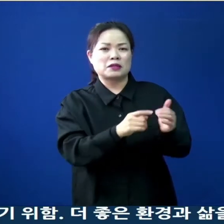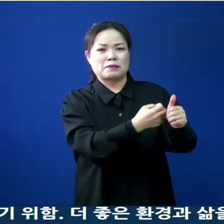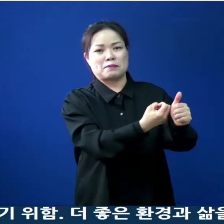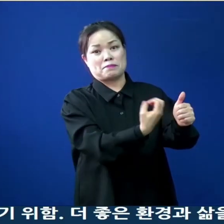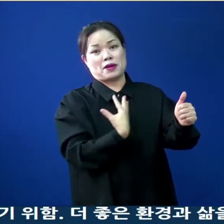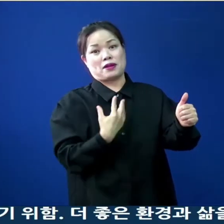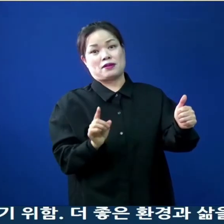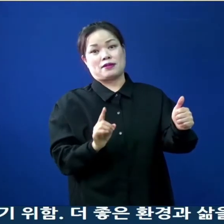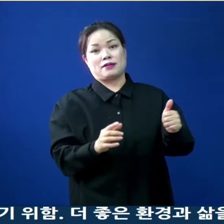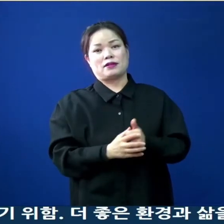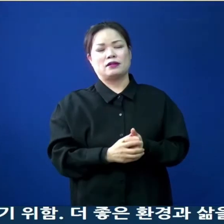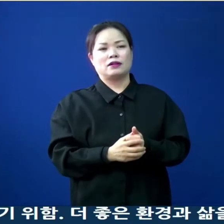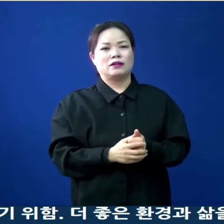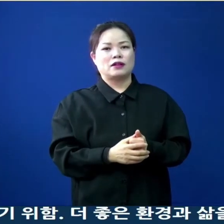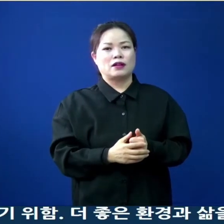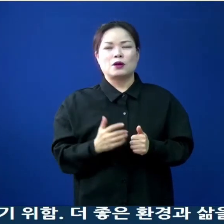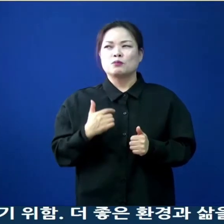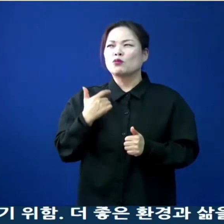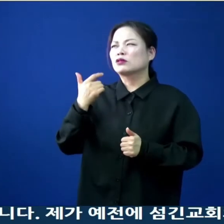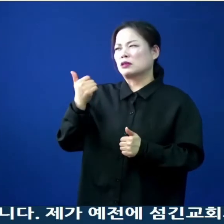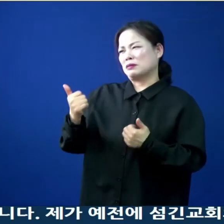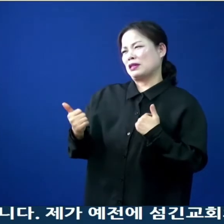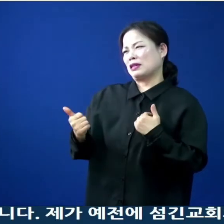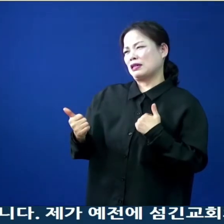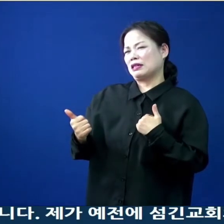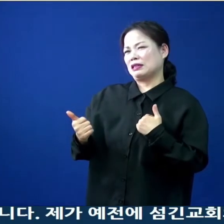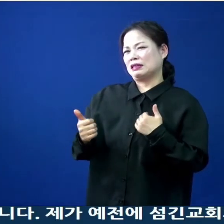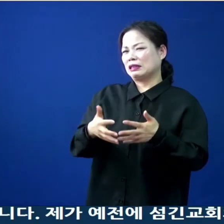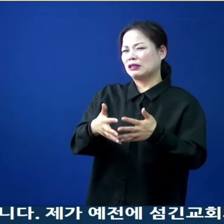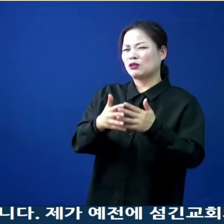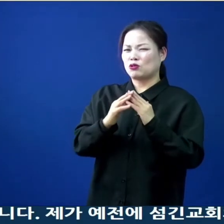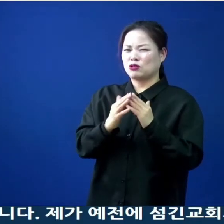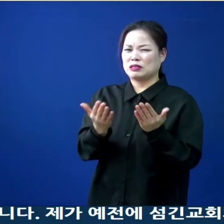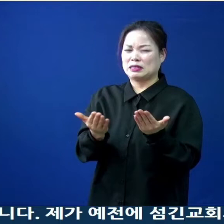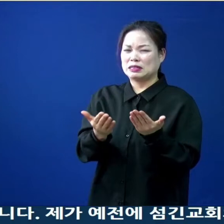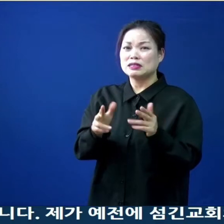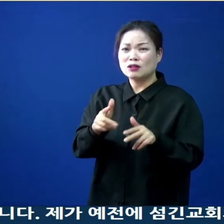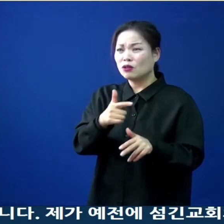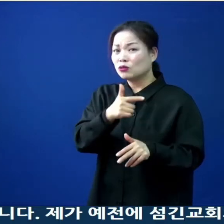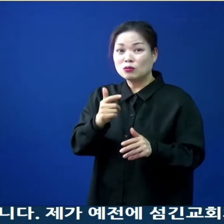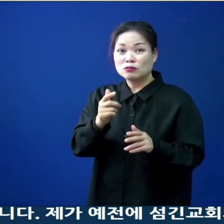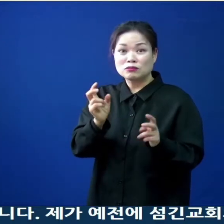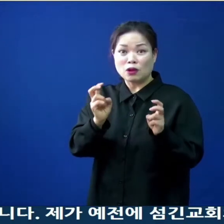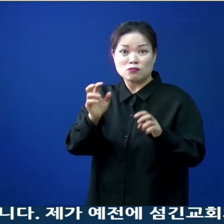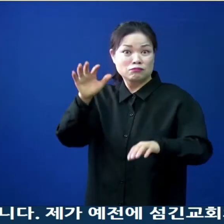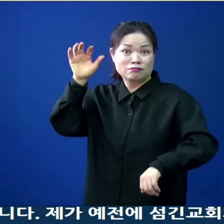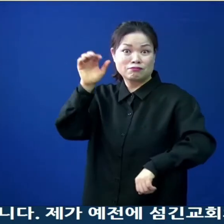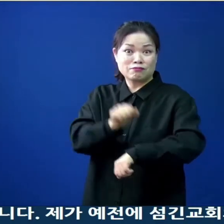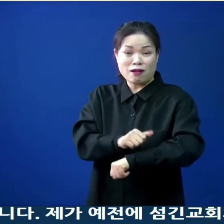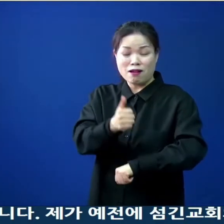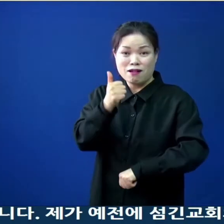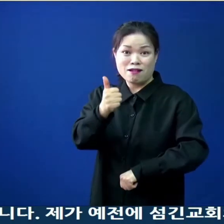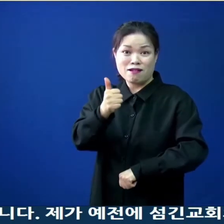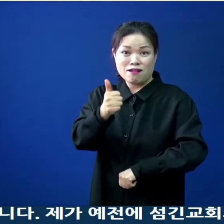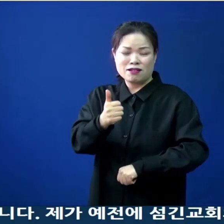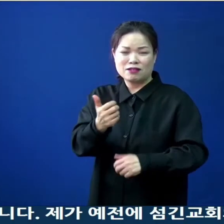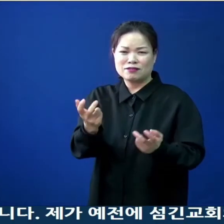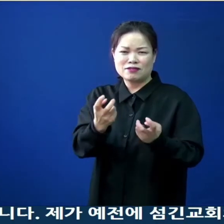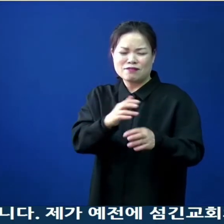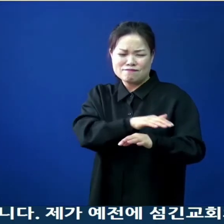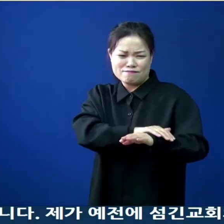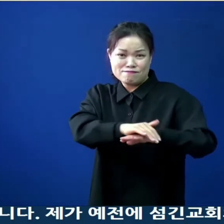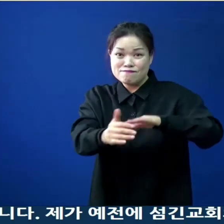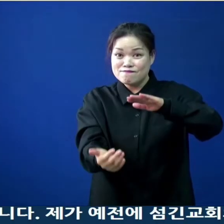어떤 말씀하셨냐면, 목사님, 제가 지금 건축업을 하고 있는데 지금 너무 사업이 잘 됩니다. 너무 사업이